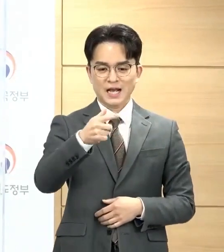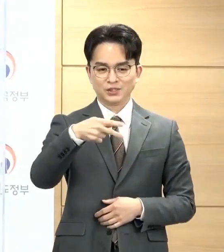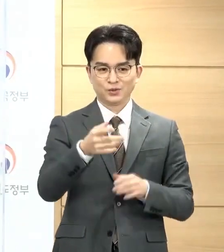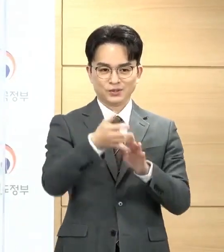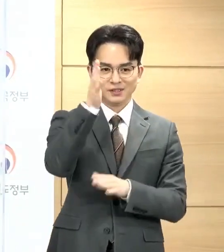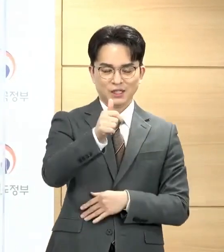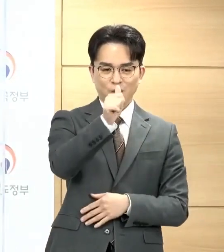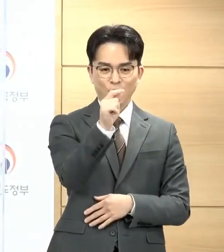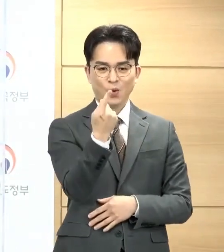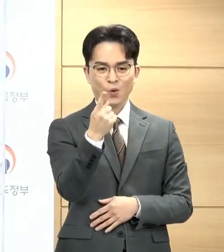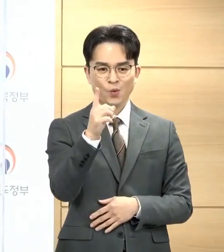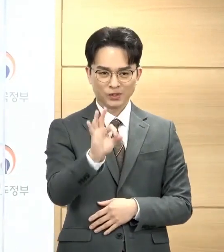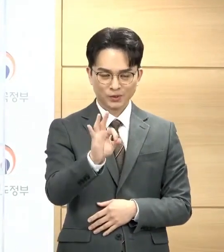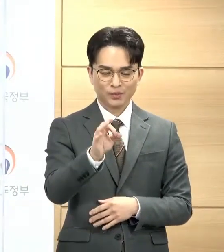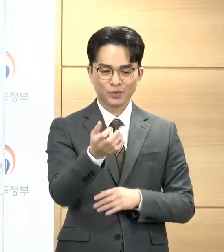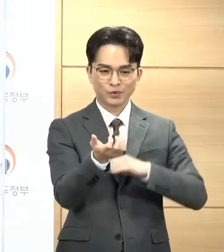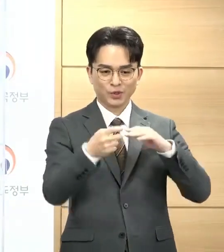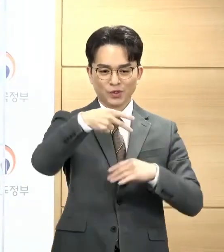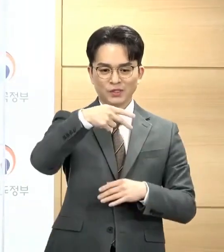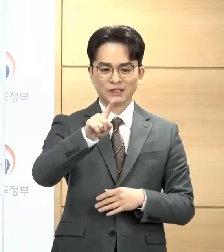황천목 전상주시장입니다